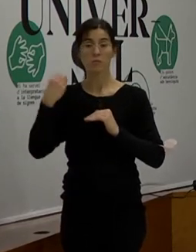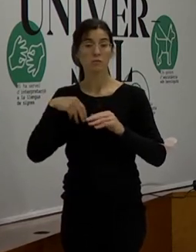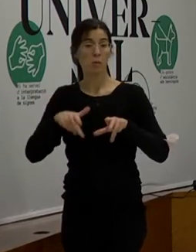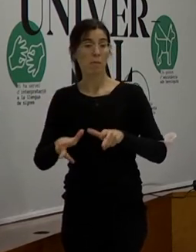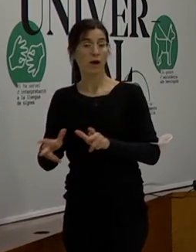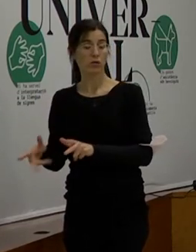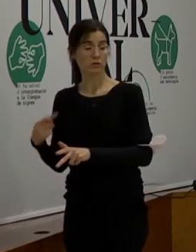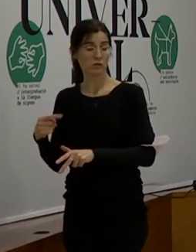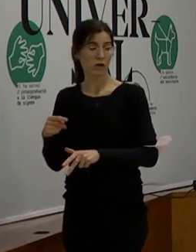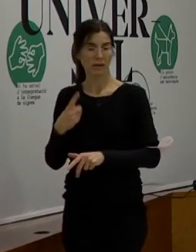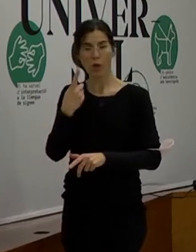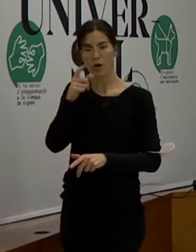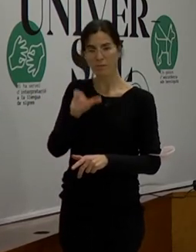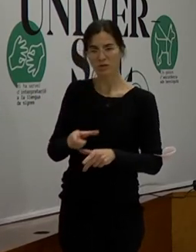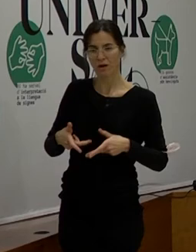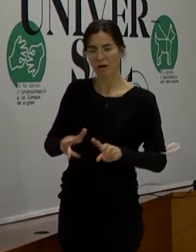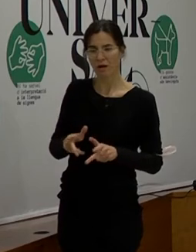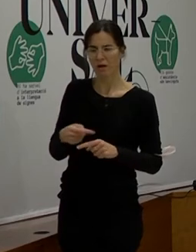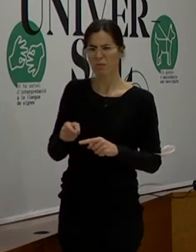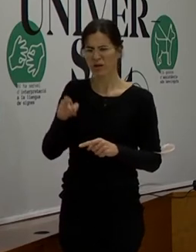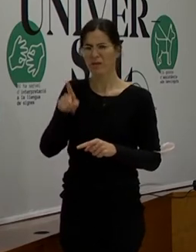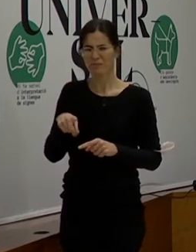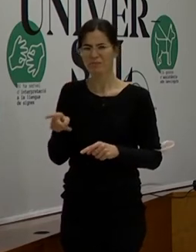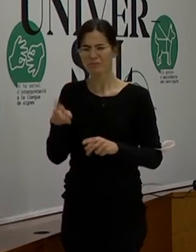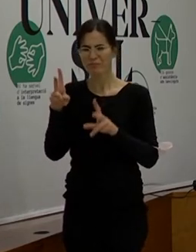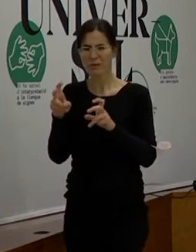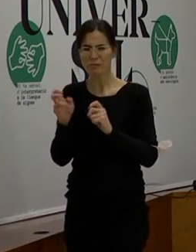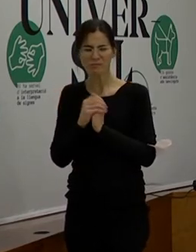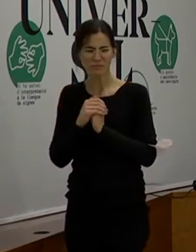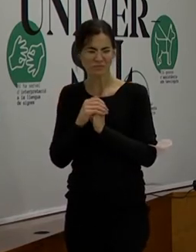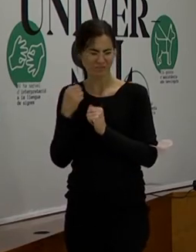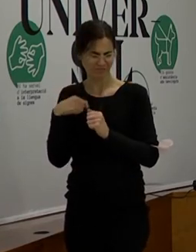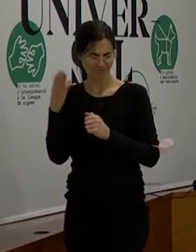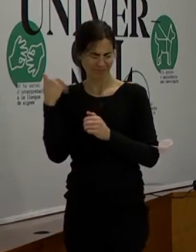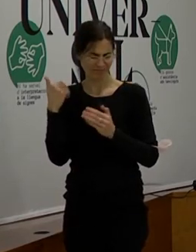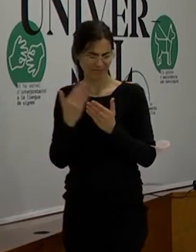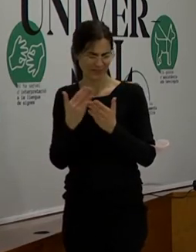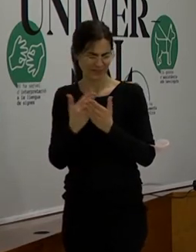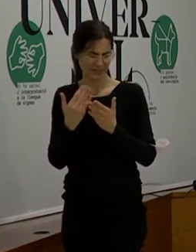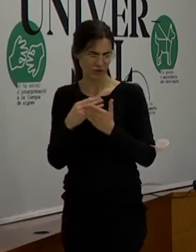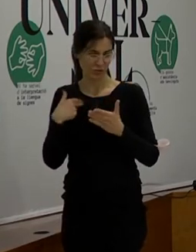bancs d'una persona, perquè això també va ser un... Quan estudiàvem la carrera, fèiem